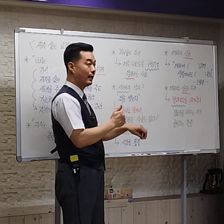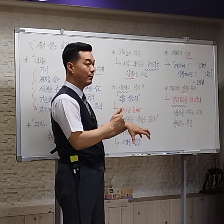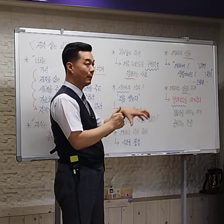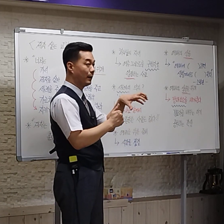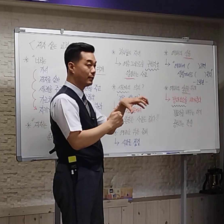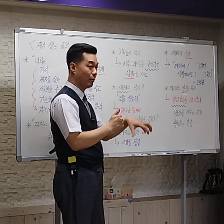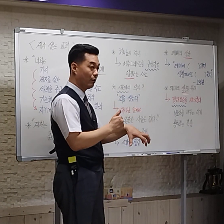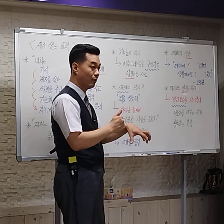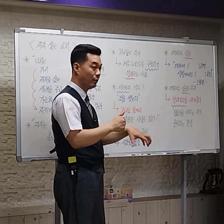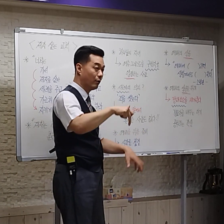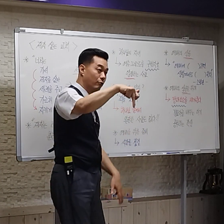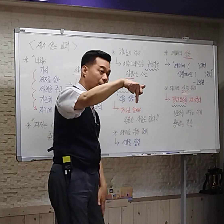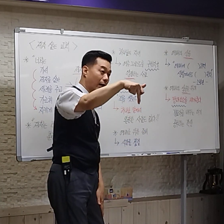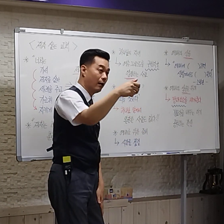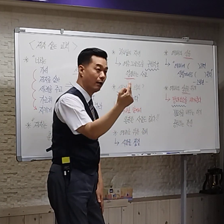하나님 앞에서 우리가